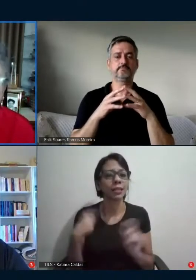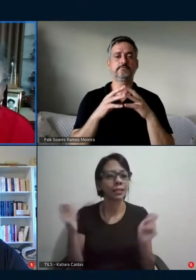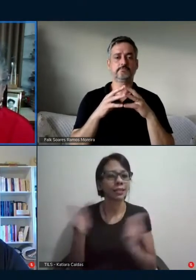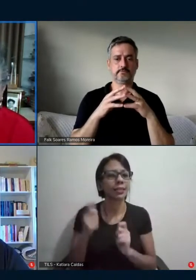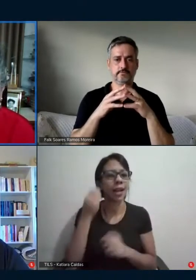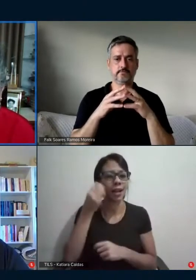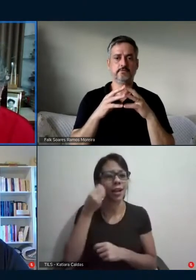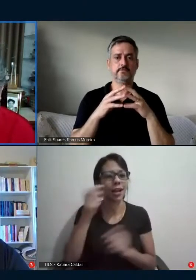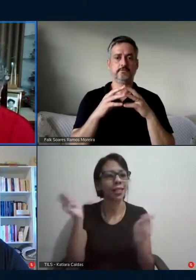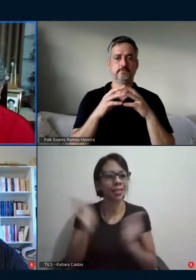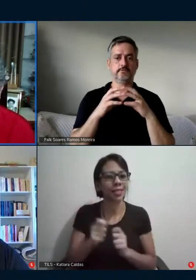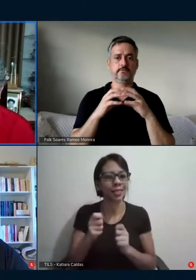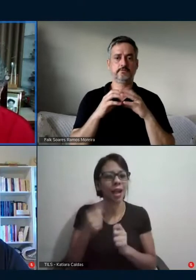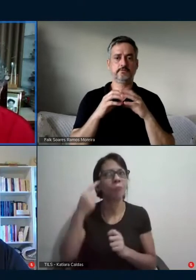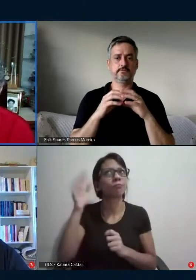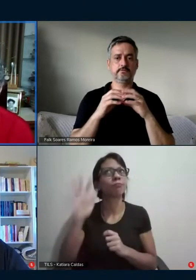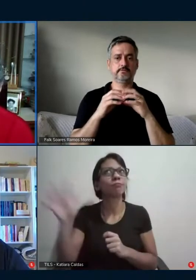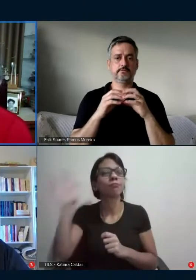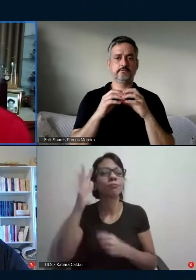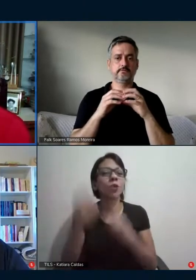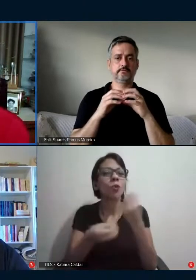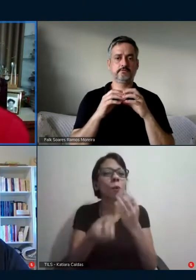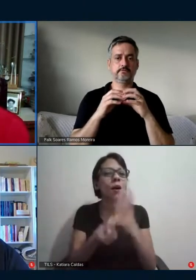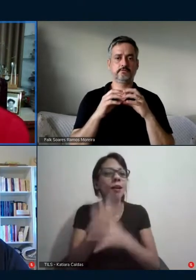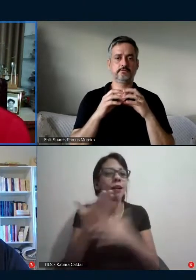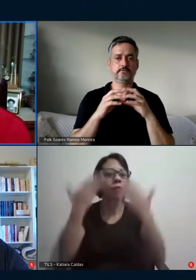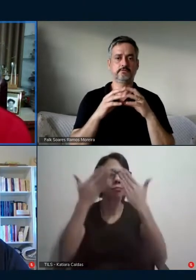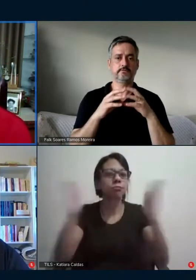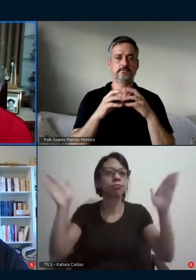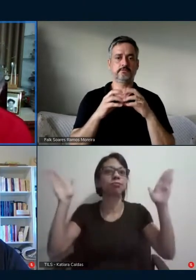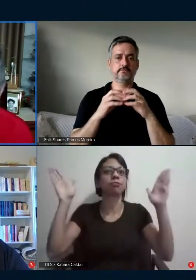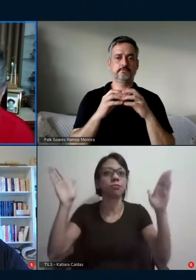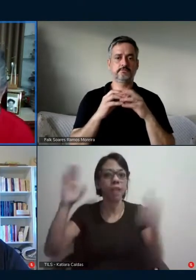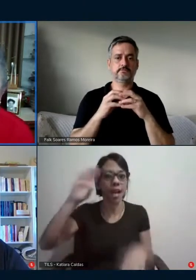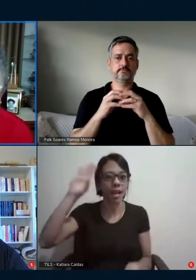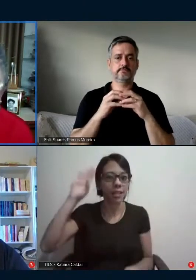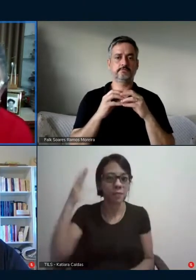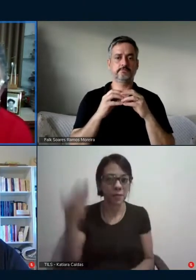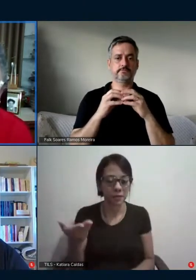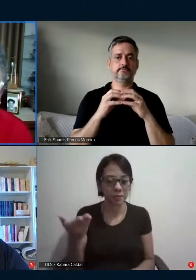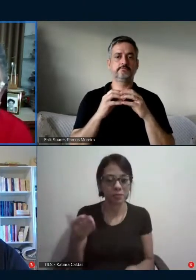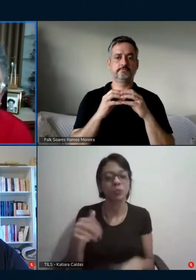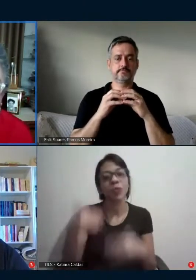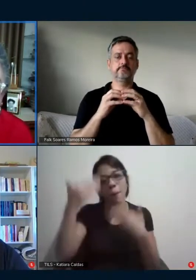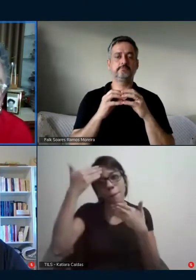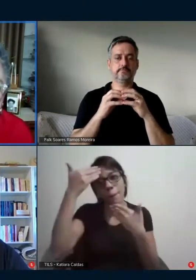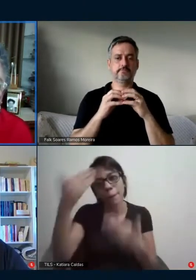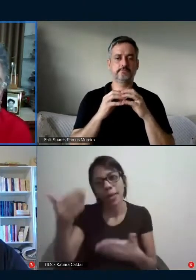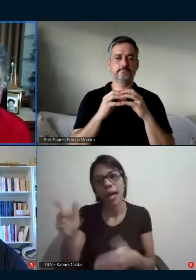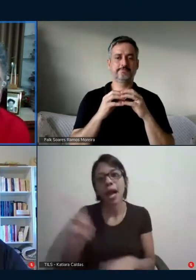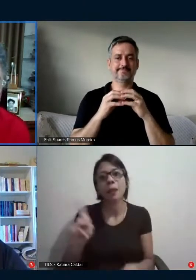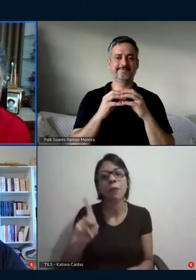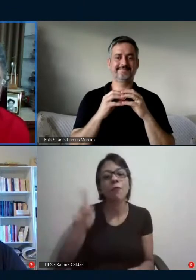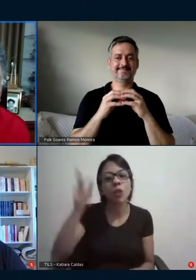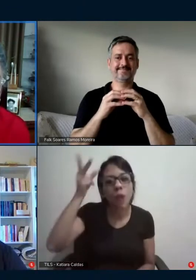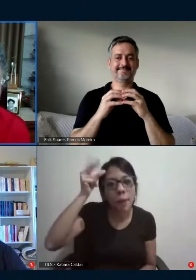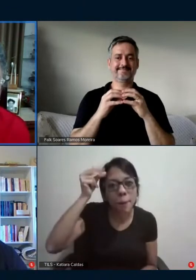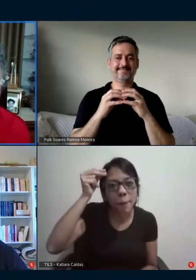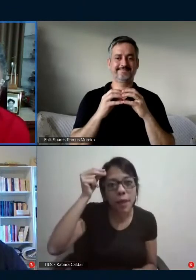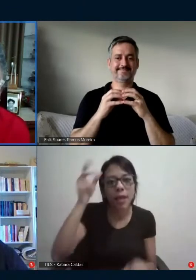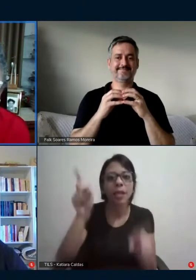para trabalhar, para pensar em ampliar esse espaço. Muito obrigada, professora Beth, muito obrigada,